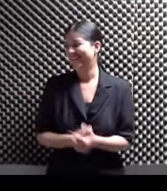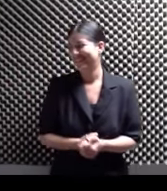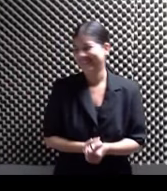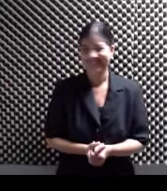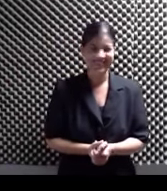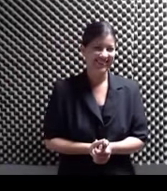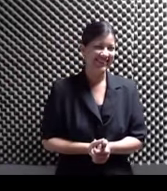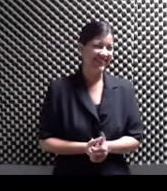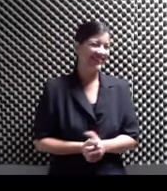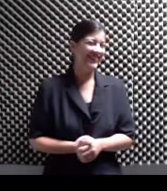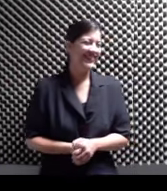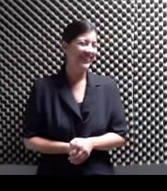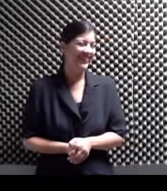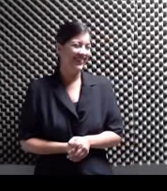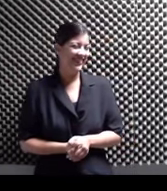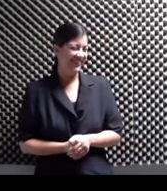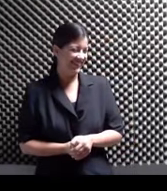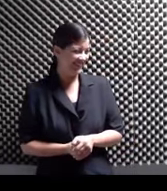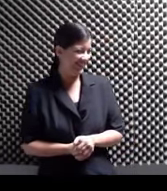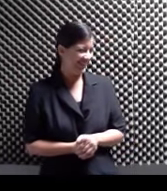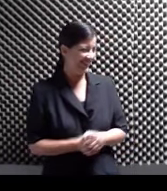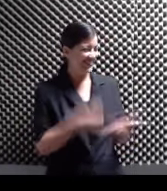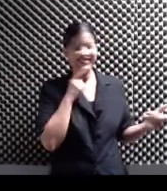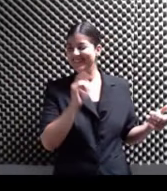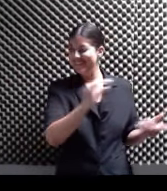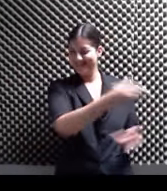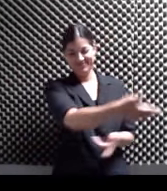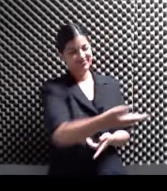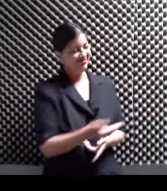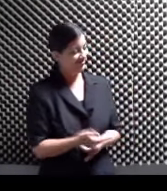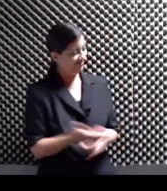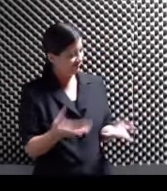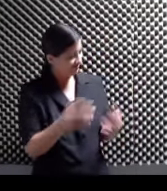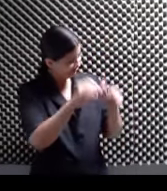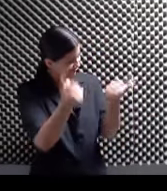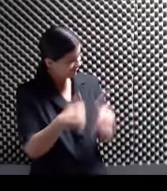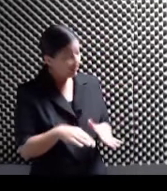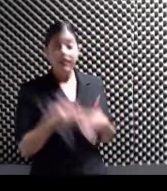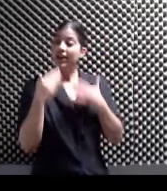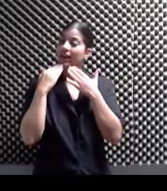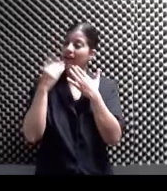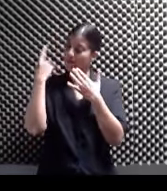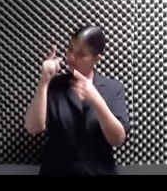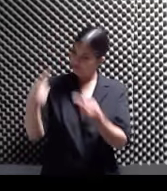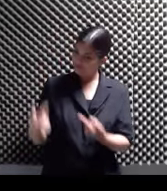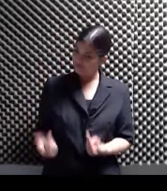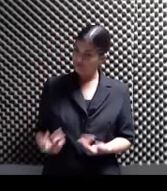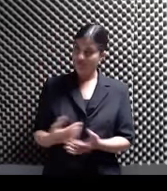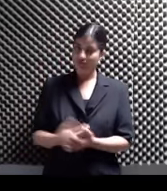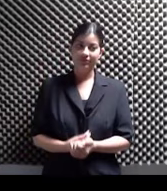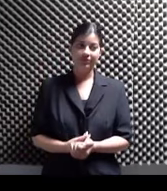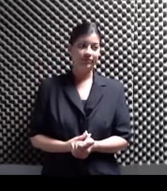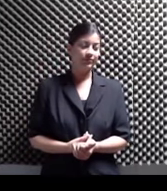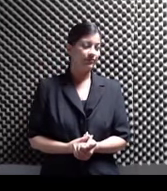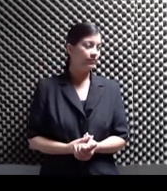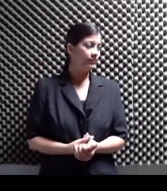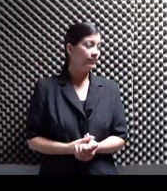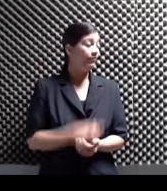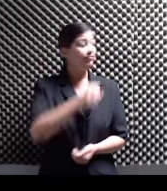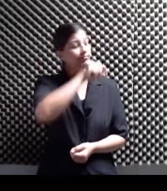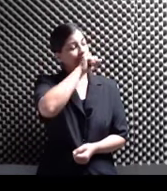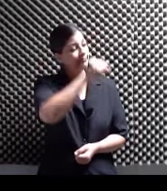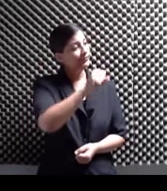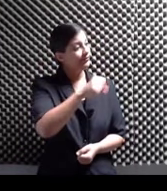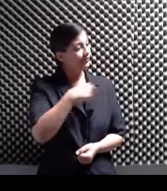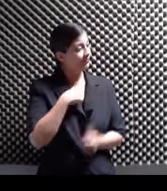Se fastidió esto. Mira, bienvenido a todas las Arte Fusión. Gracias por la invitación, siempre es un placer para mí venir. Bienvenido. Me encanta estar con ustedes. Mira,